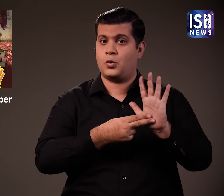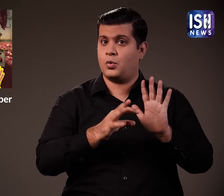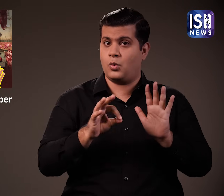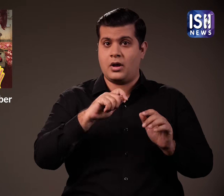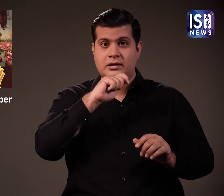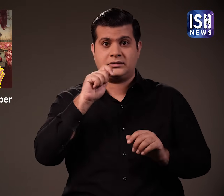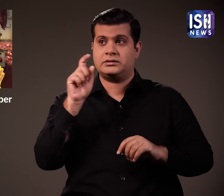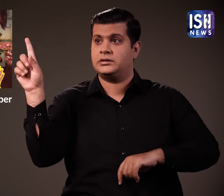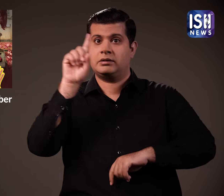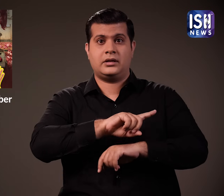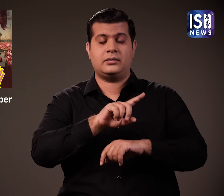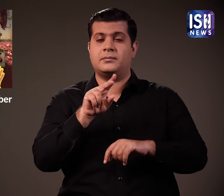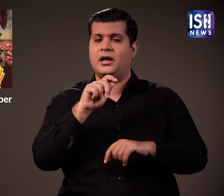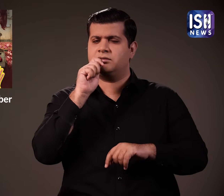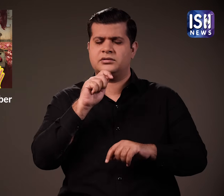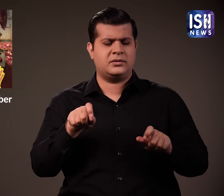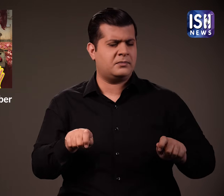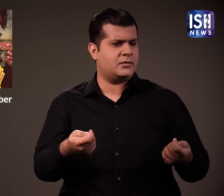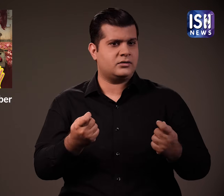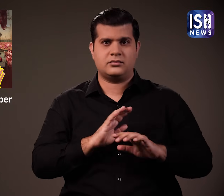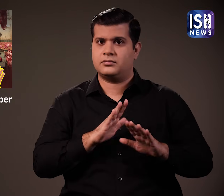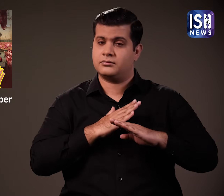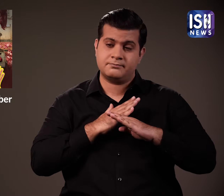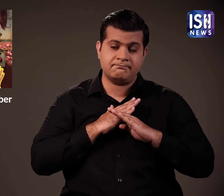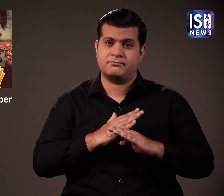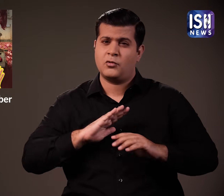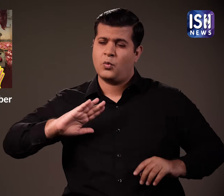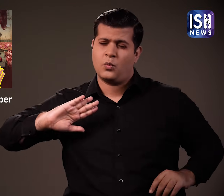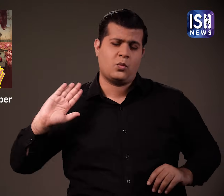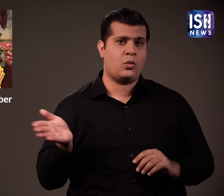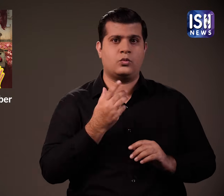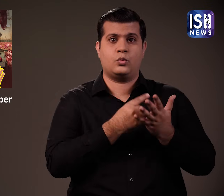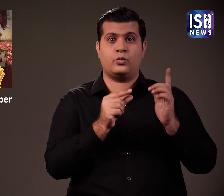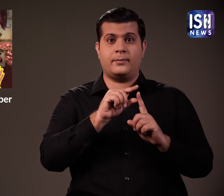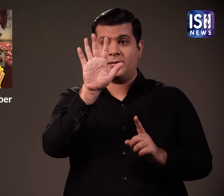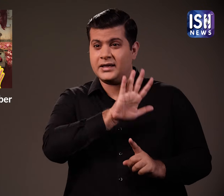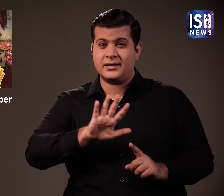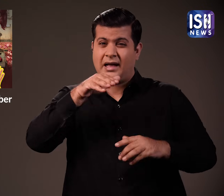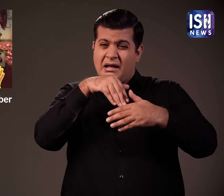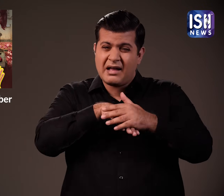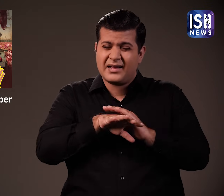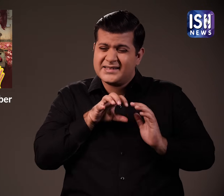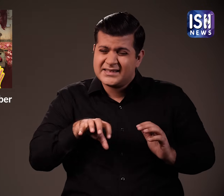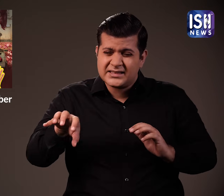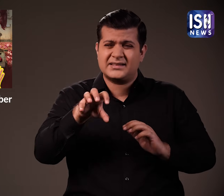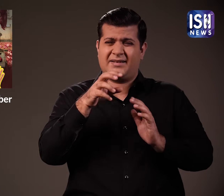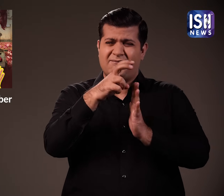सरकार के आदेश के अनुसार 99 डे पर यूपी के हर शहर और गाउ में सभी मास्की दुकाने और